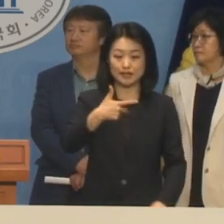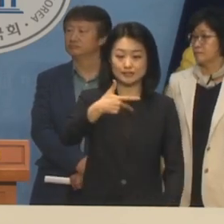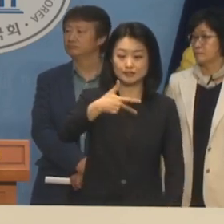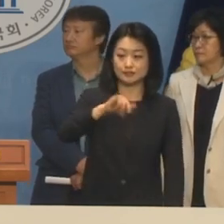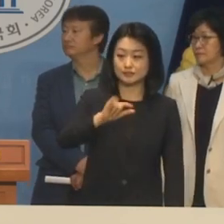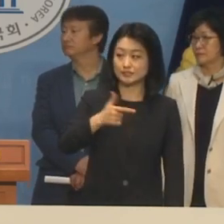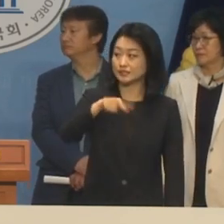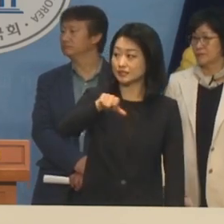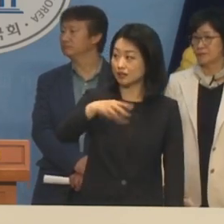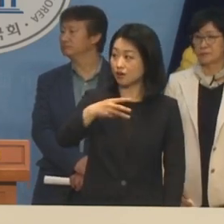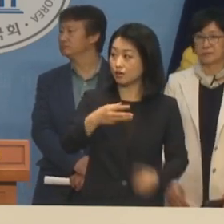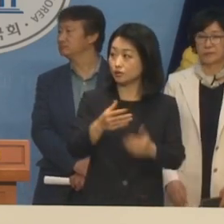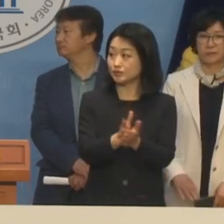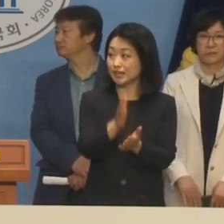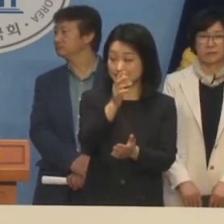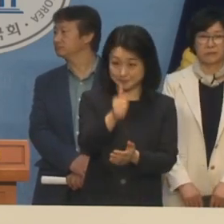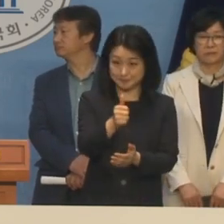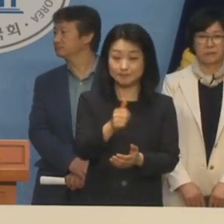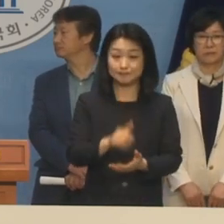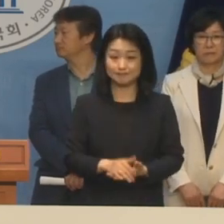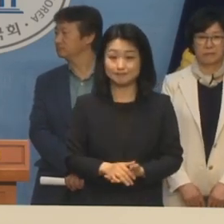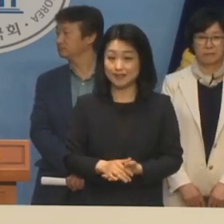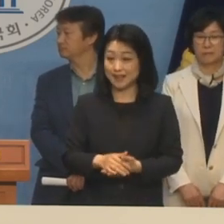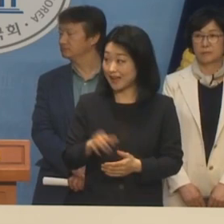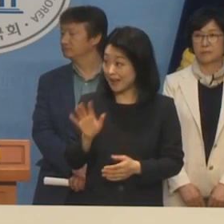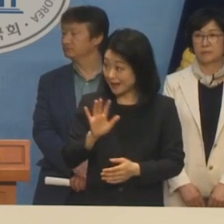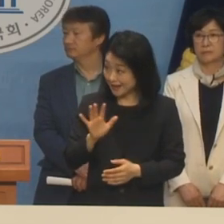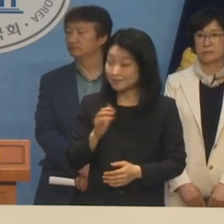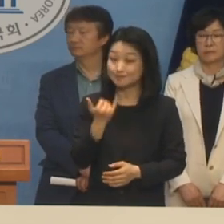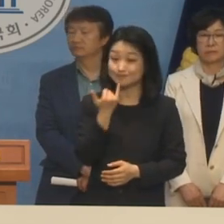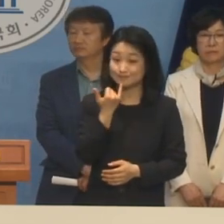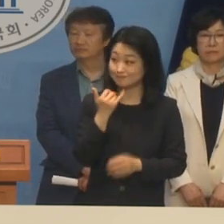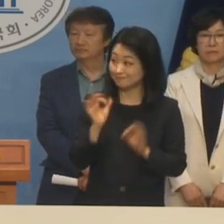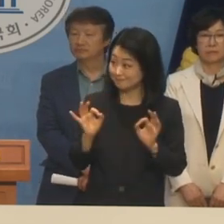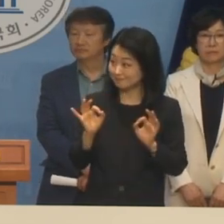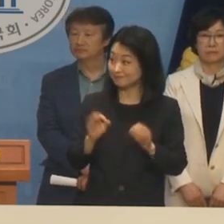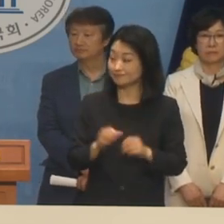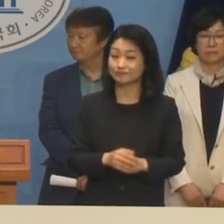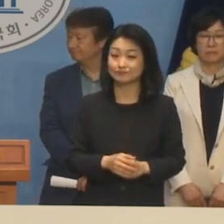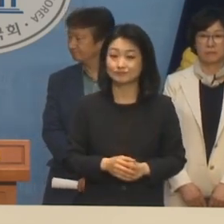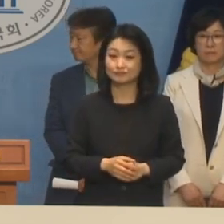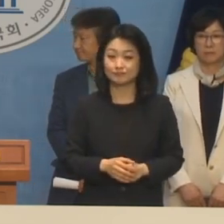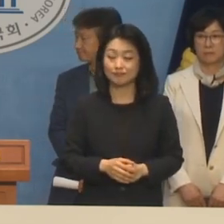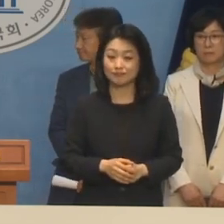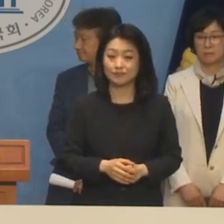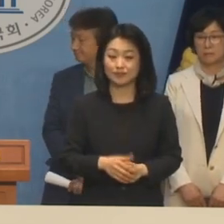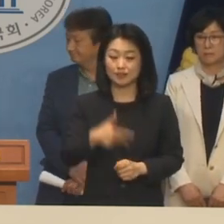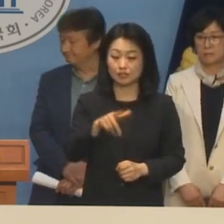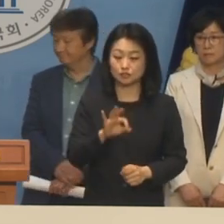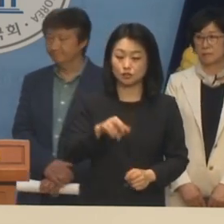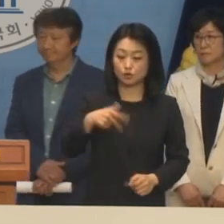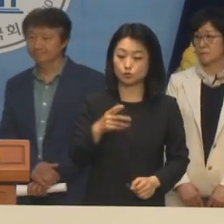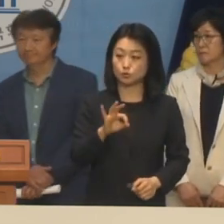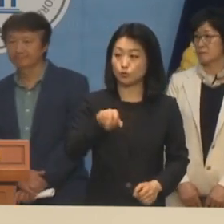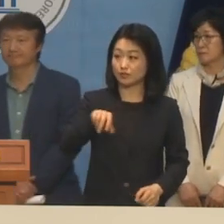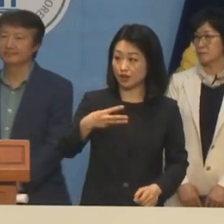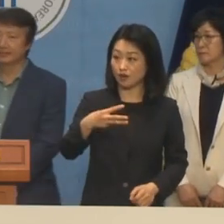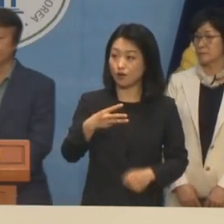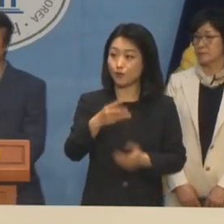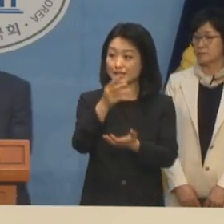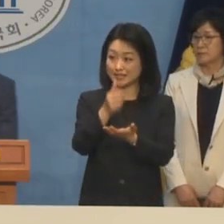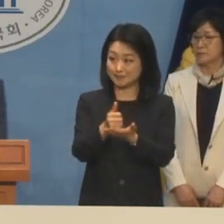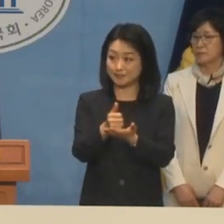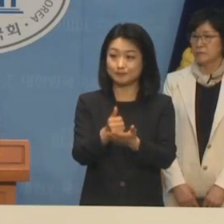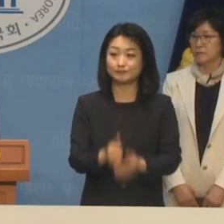발언 듣도록 하겠습니다. 그러면 수리용역 수탁사업자협의회 정종렬 위원장님 말씀